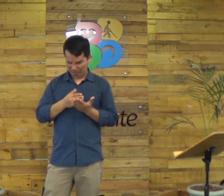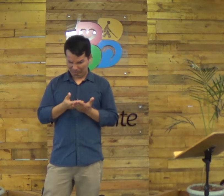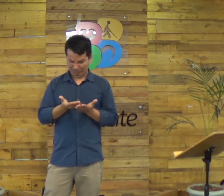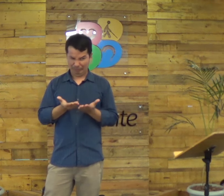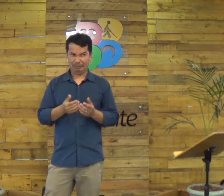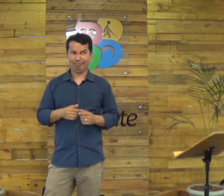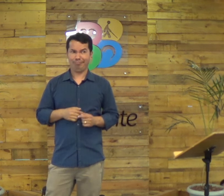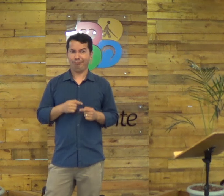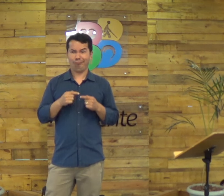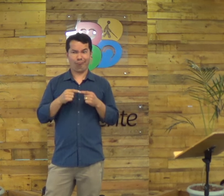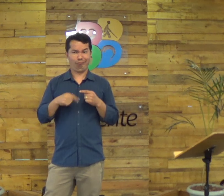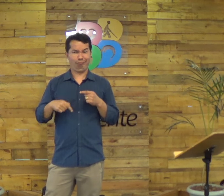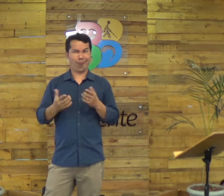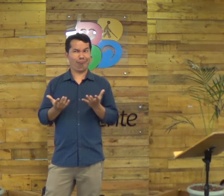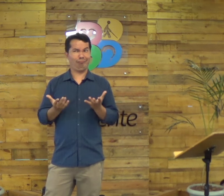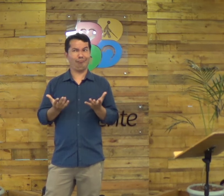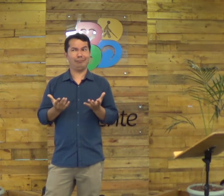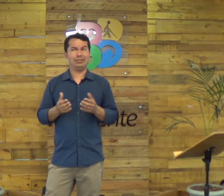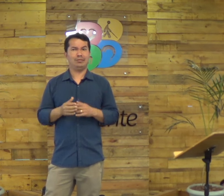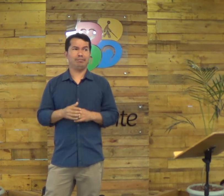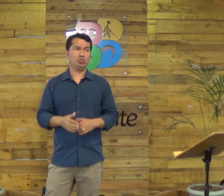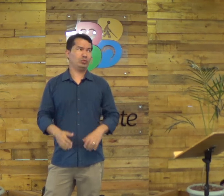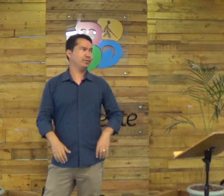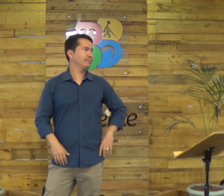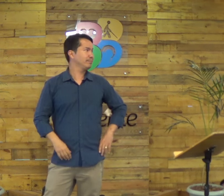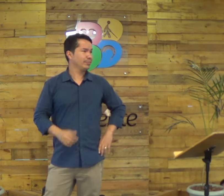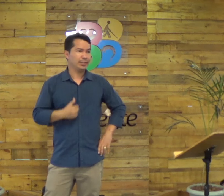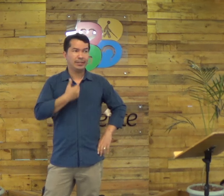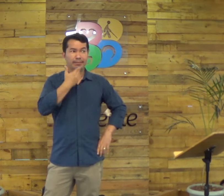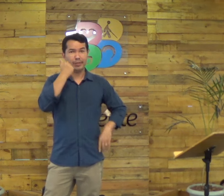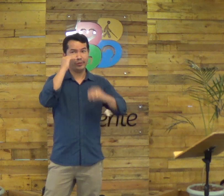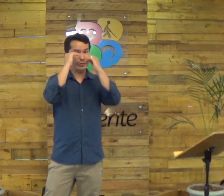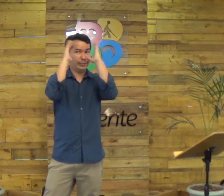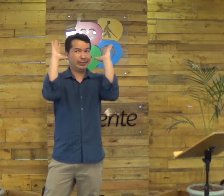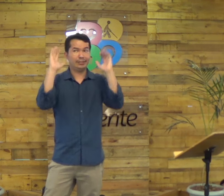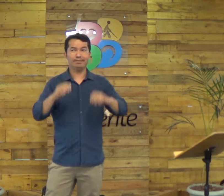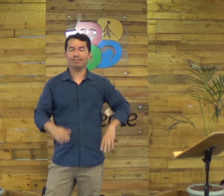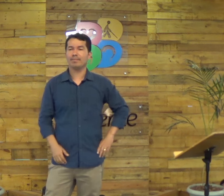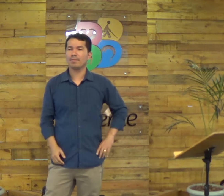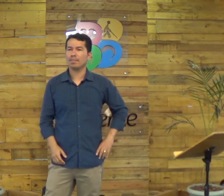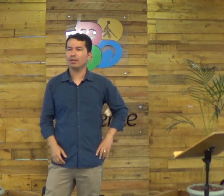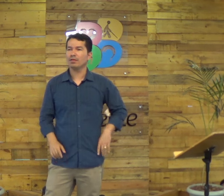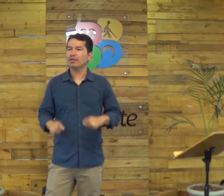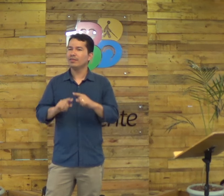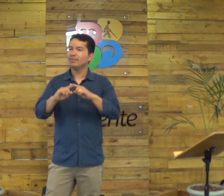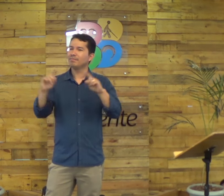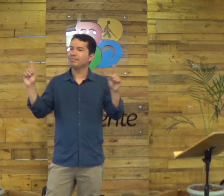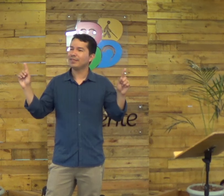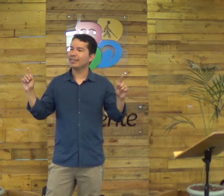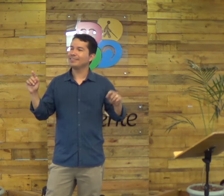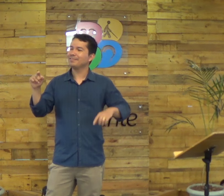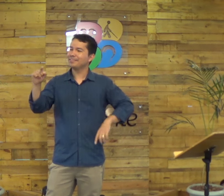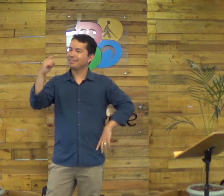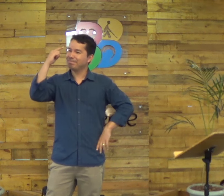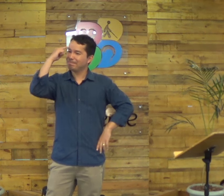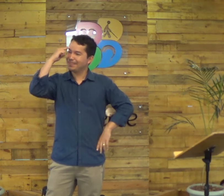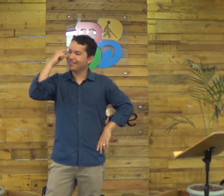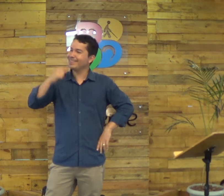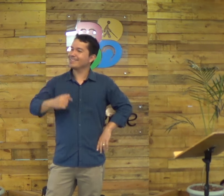será que pastor, intérprete, será, será, ah, quer saber, eu vou desistir, mas,